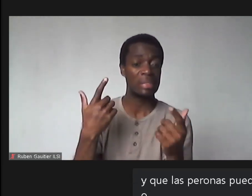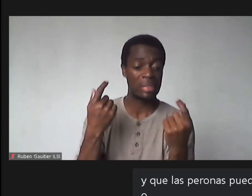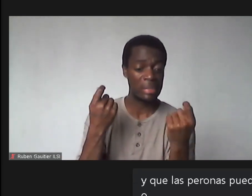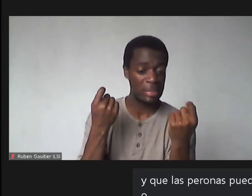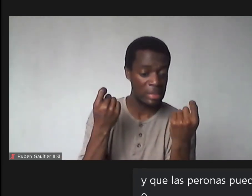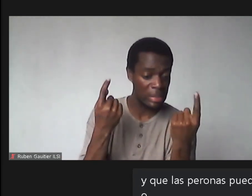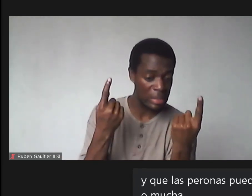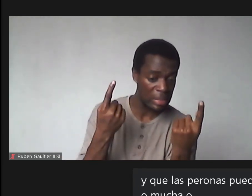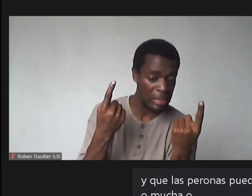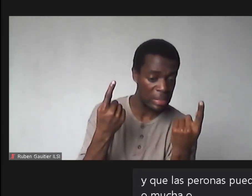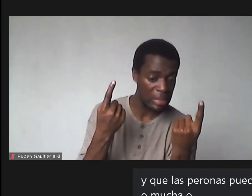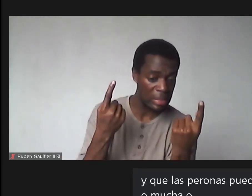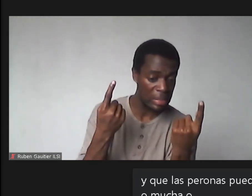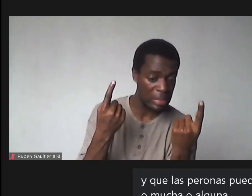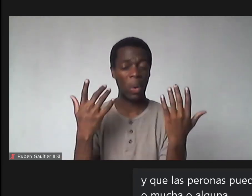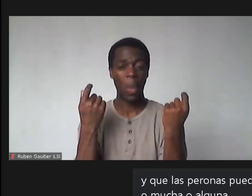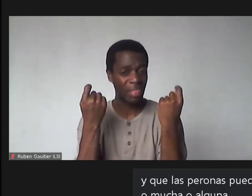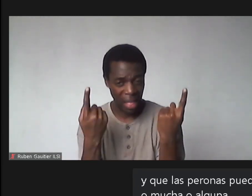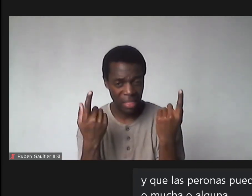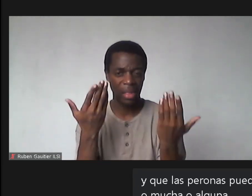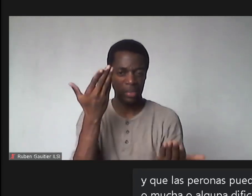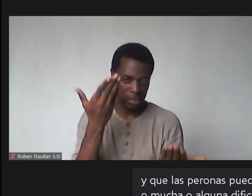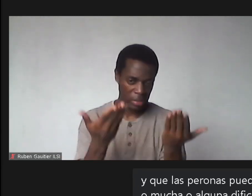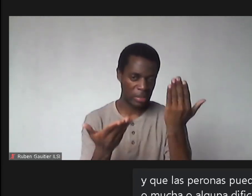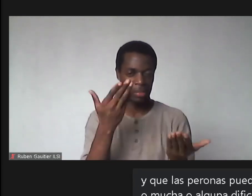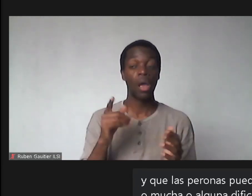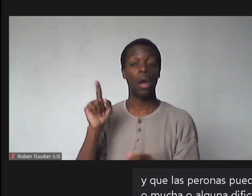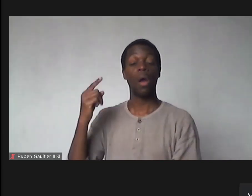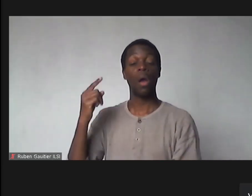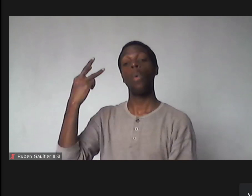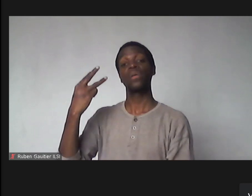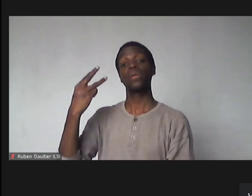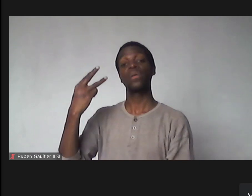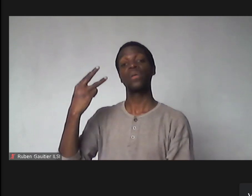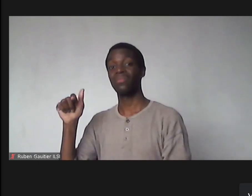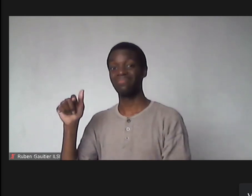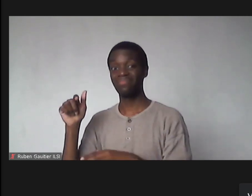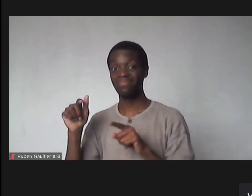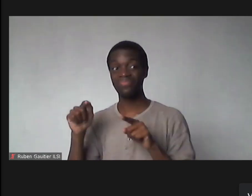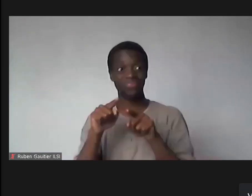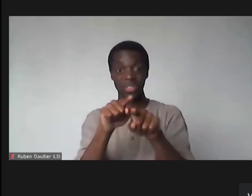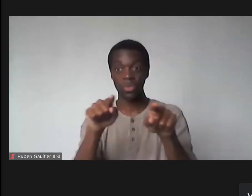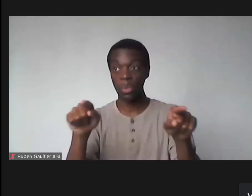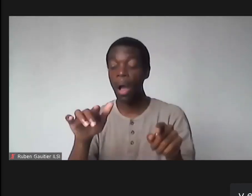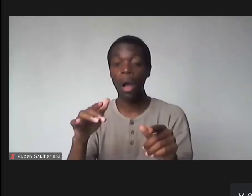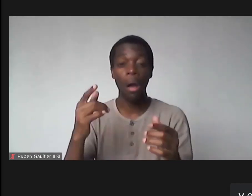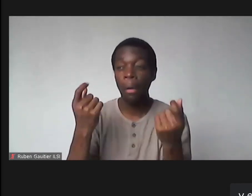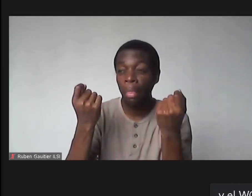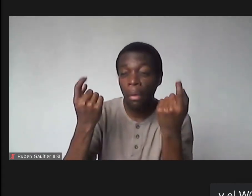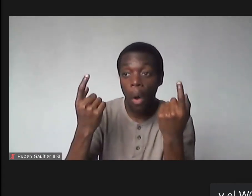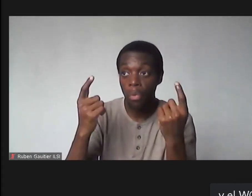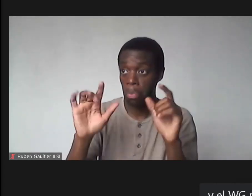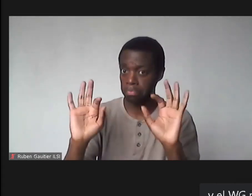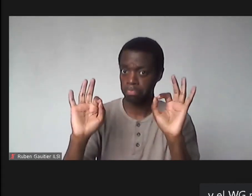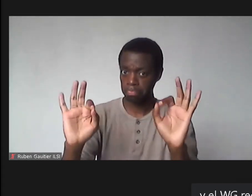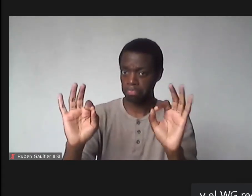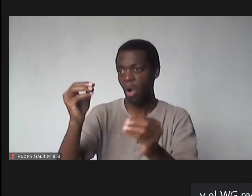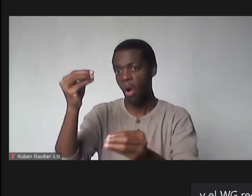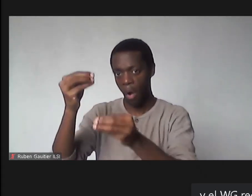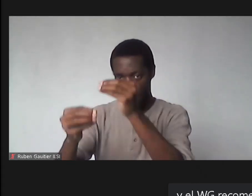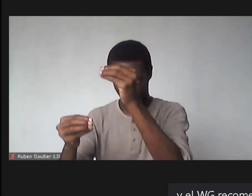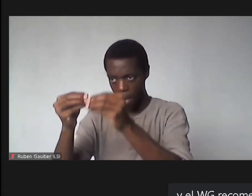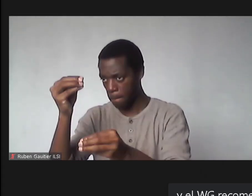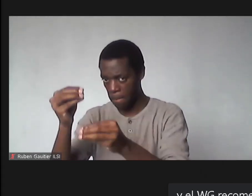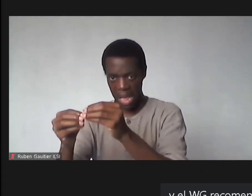Y bien, como sabemos, el Watching Group recomienda que la gente que responde que no tiene ninguna dificultad, que tiene mucha dificultad o que no consigue